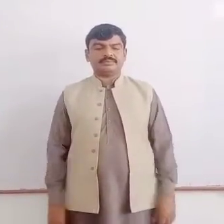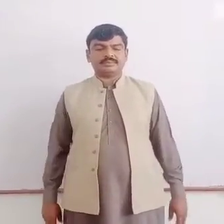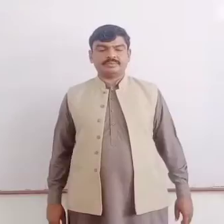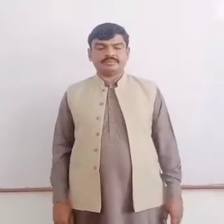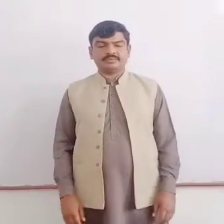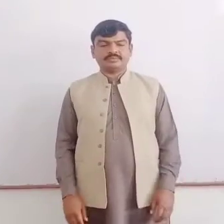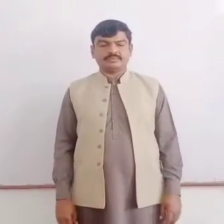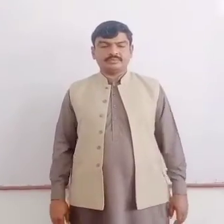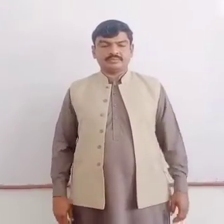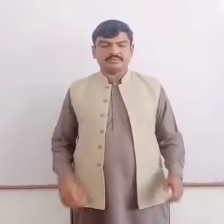मल्ला,